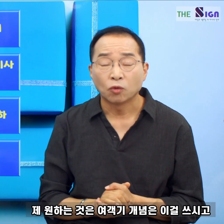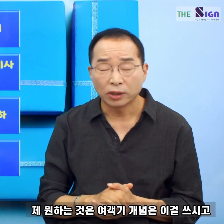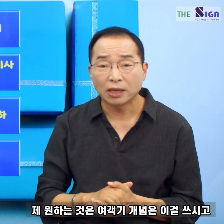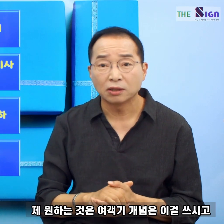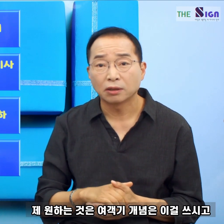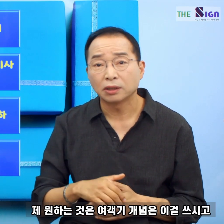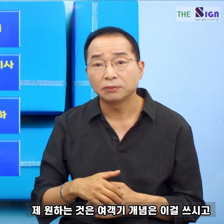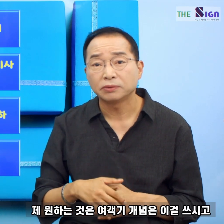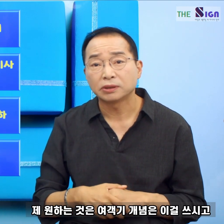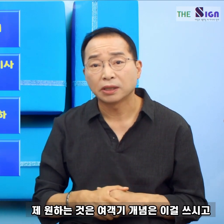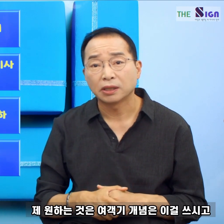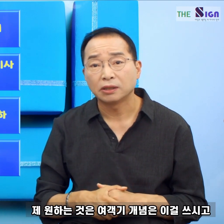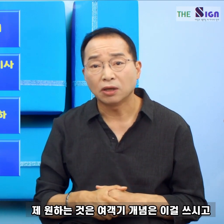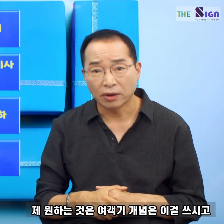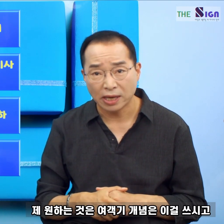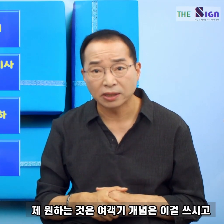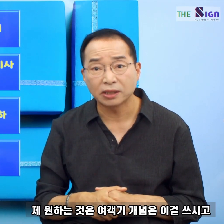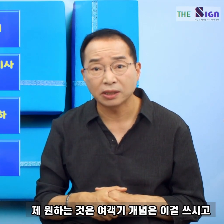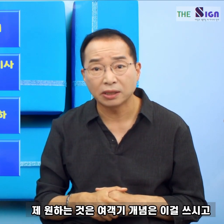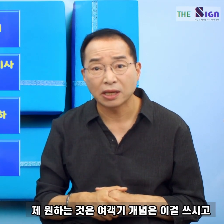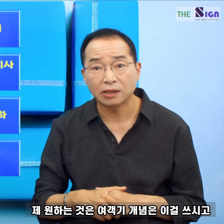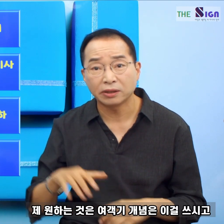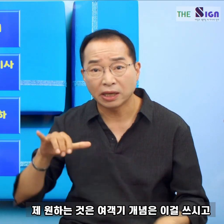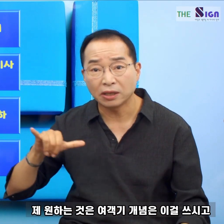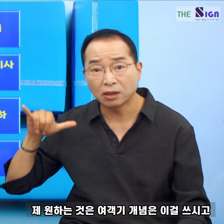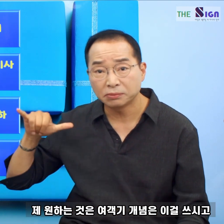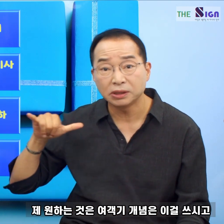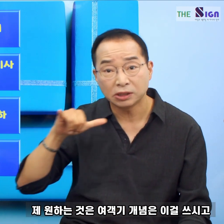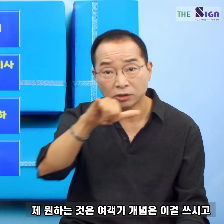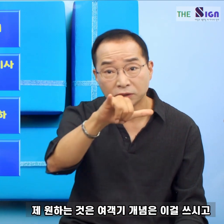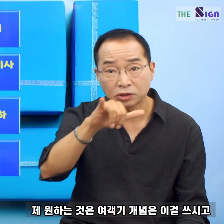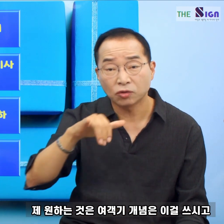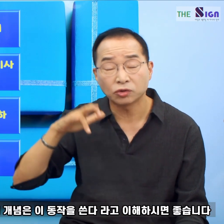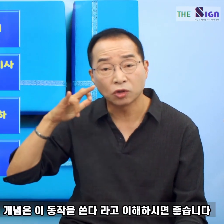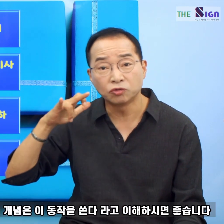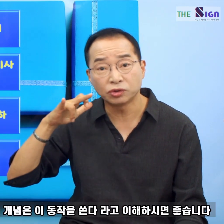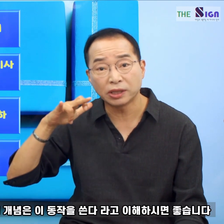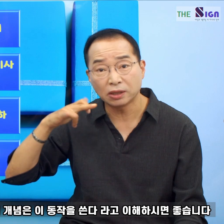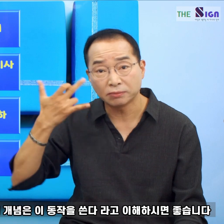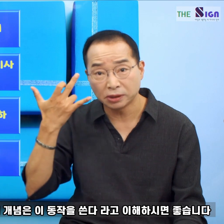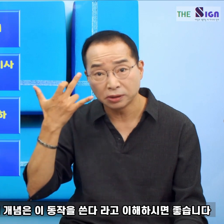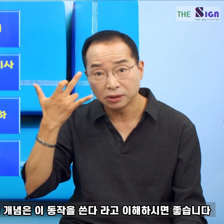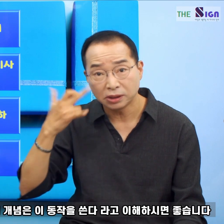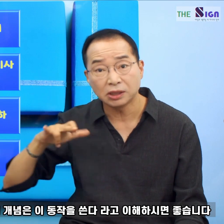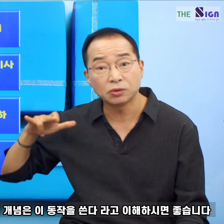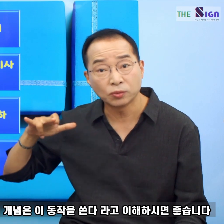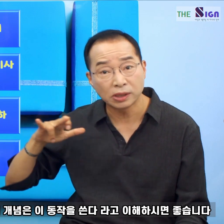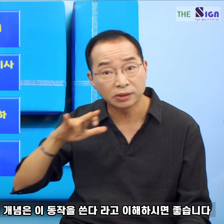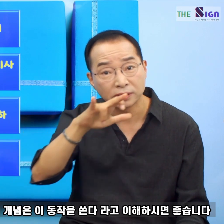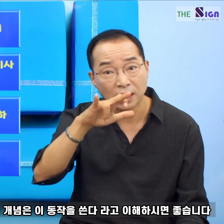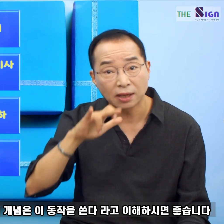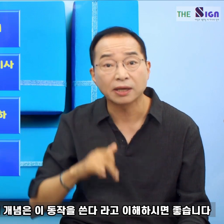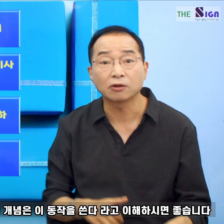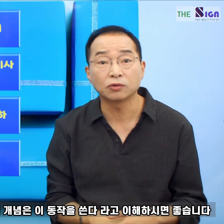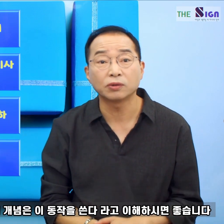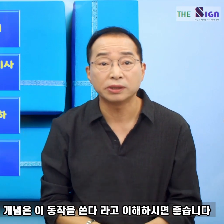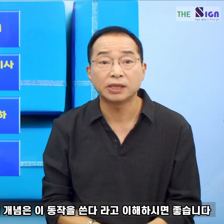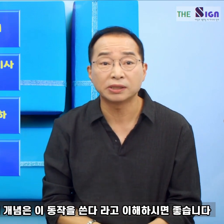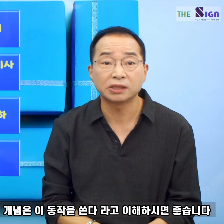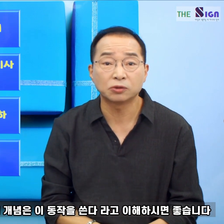권하는 거는 이제 여객기 개념은 이걸 쓰시고 전투기 개념은 이 동작을 쓴다라고 이해하시는 게